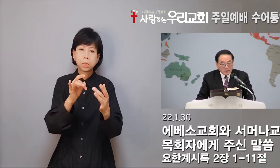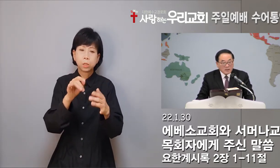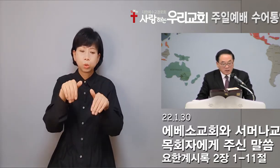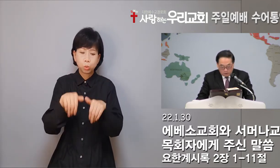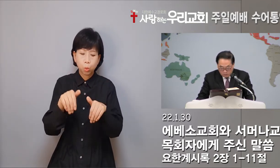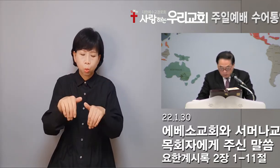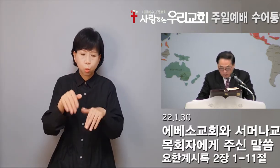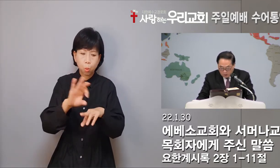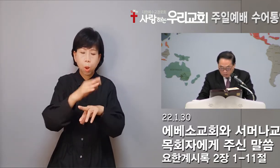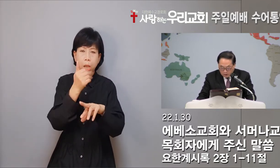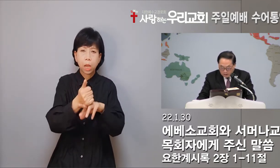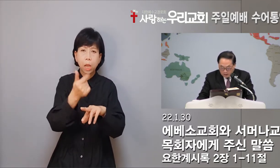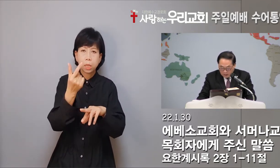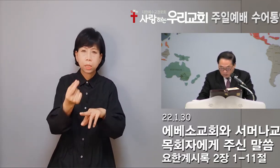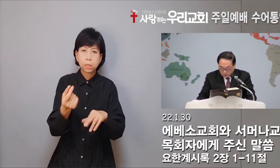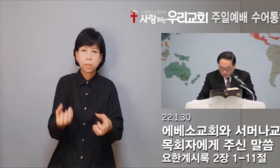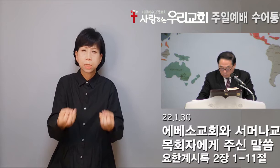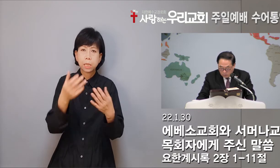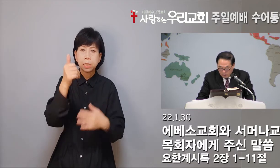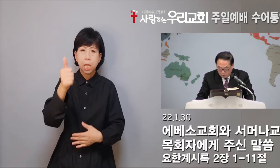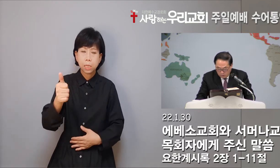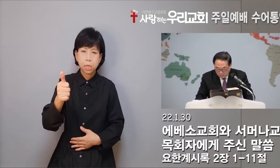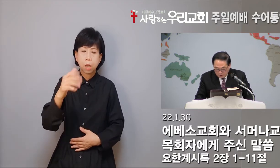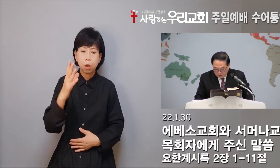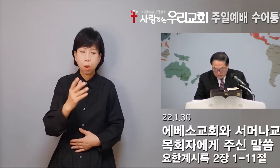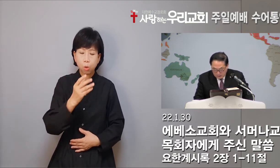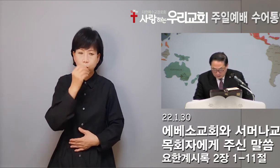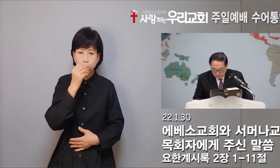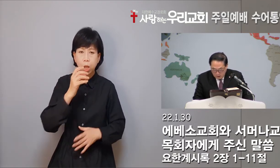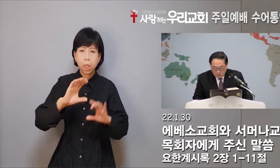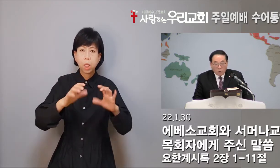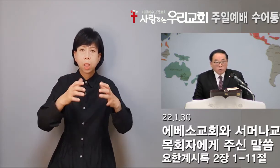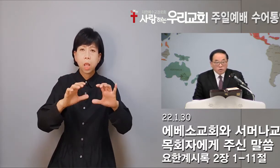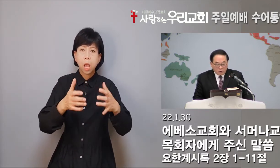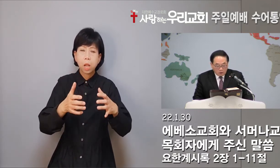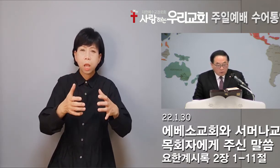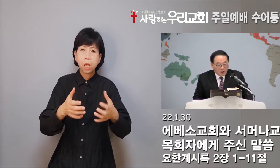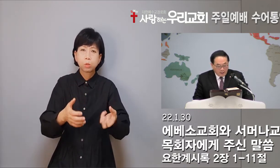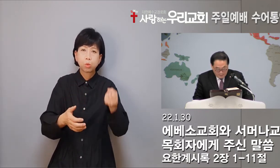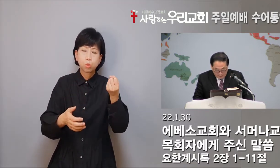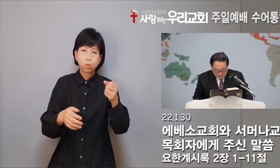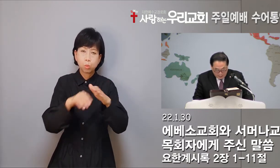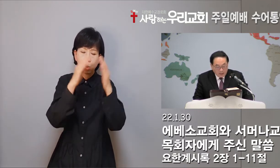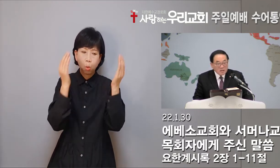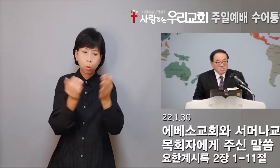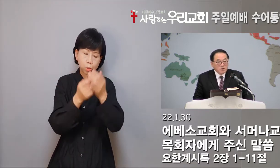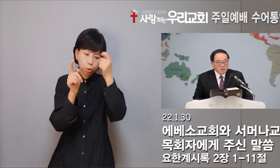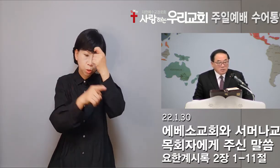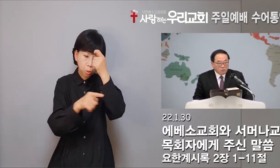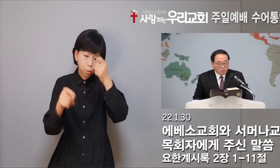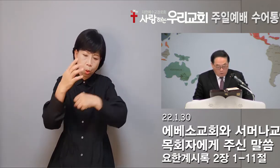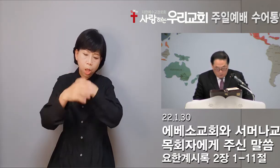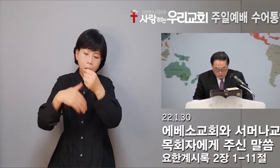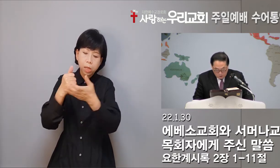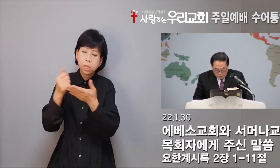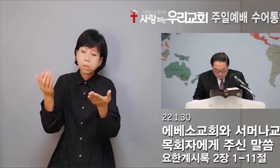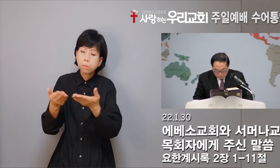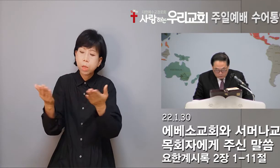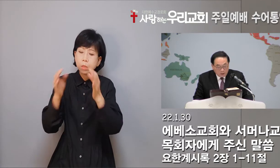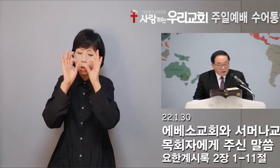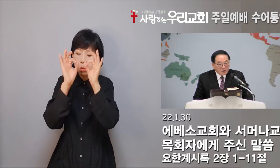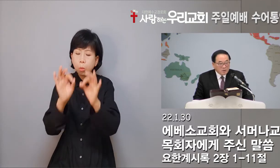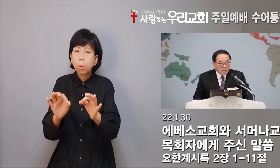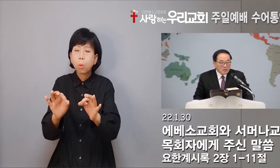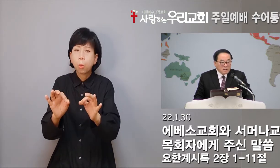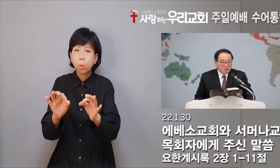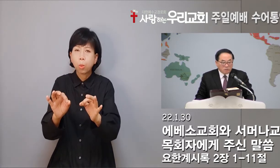왕같은 제사장이요 거룩한 나라요 그 소유가 된 백성이에서 모든 성도가 다 하나님의 일을 보고